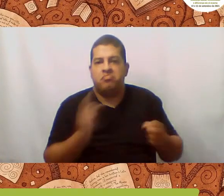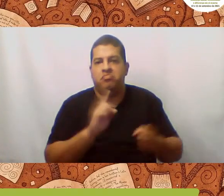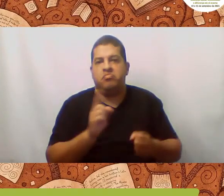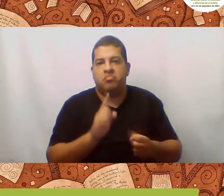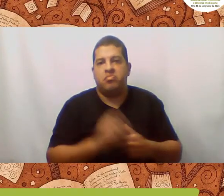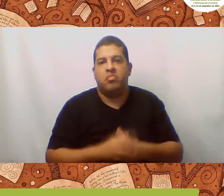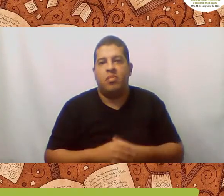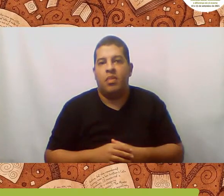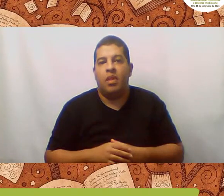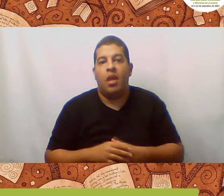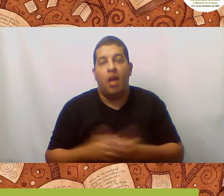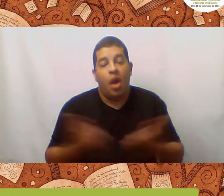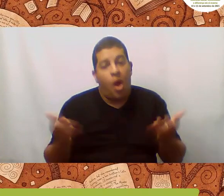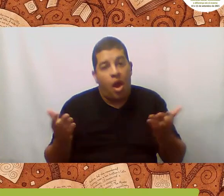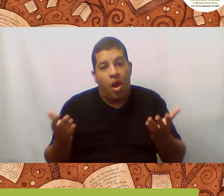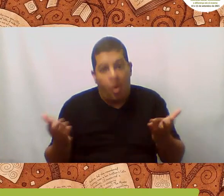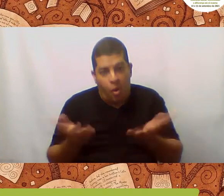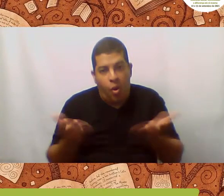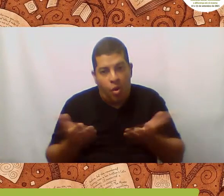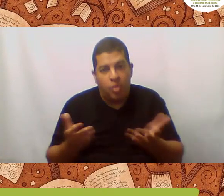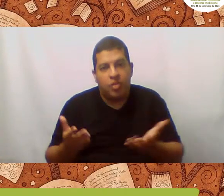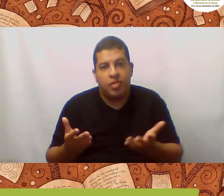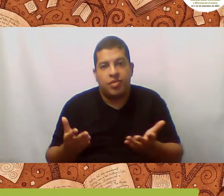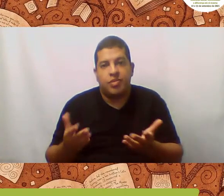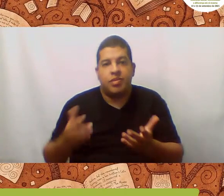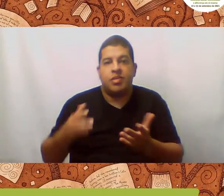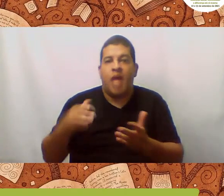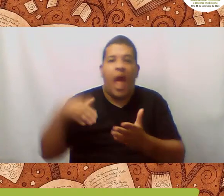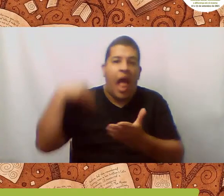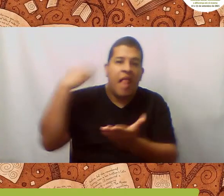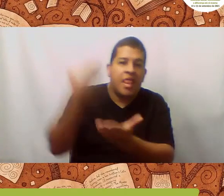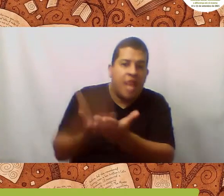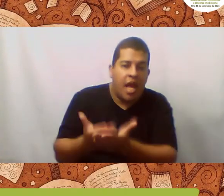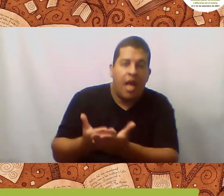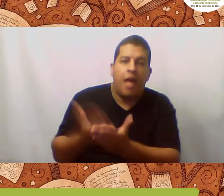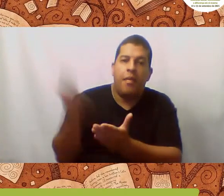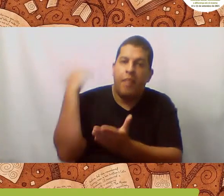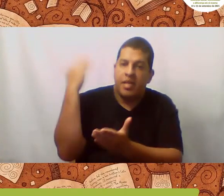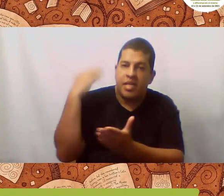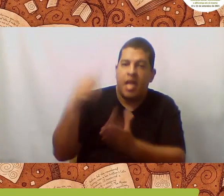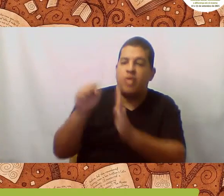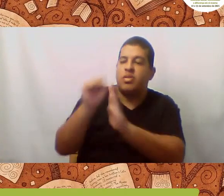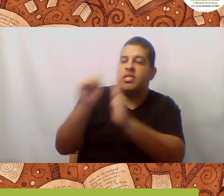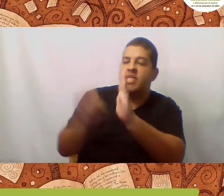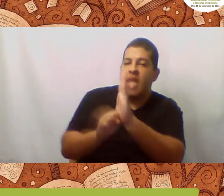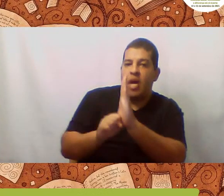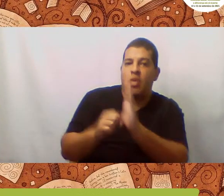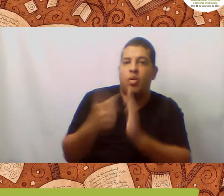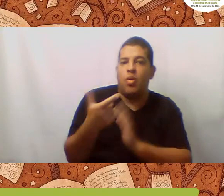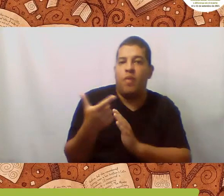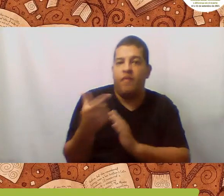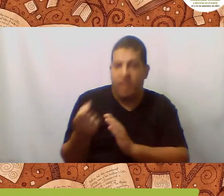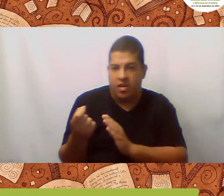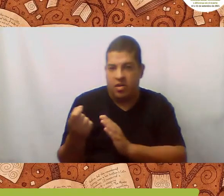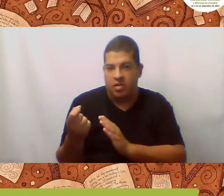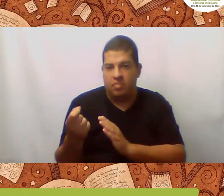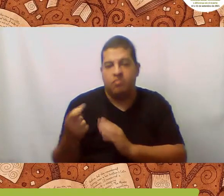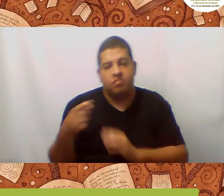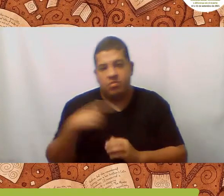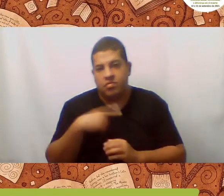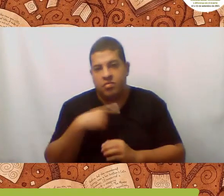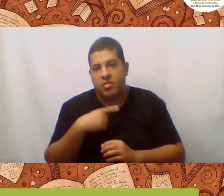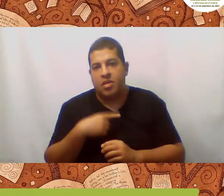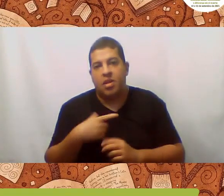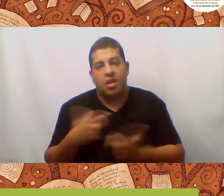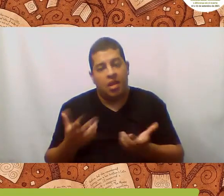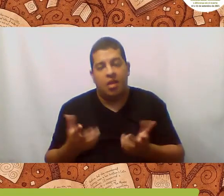a existir até o começo do século XX. Da mesma forma como as mulheres, né, eram internadas em